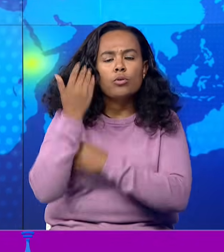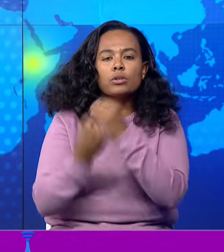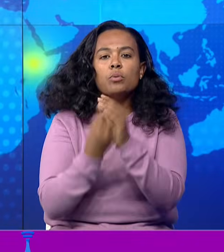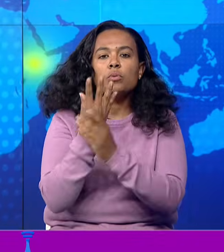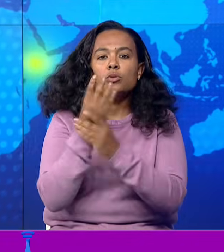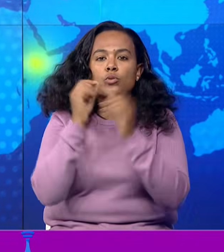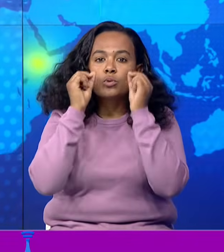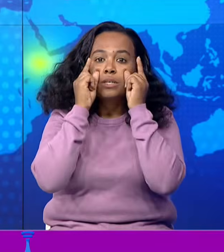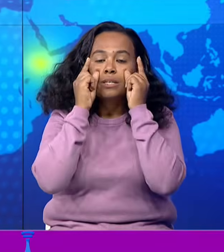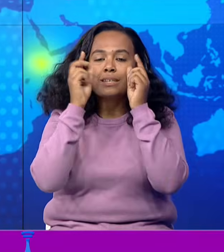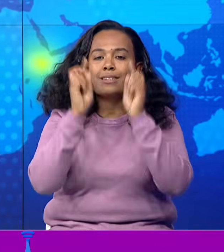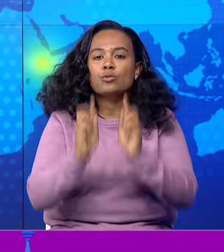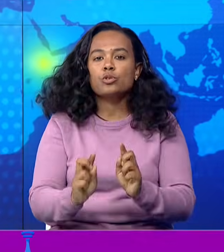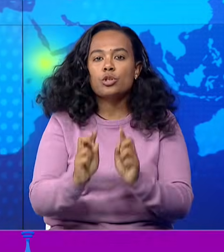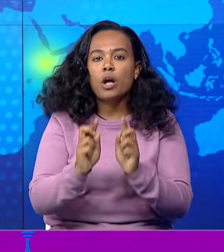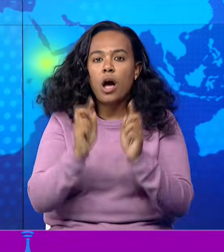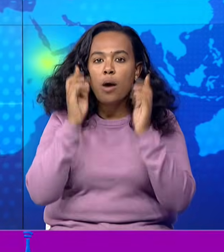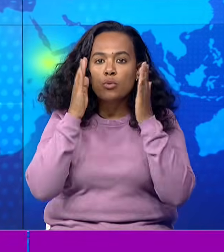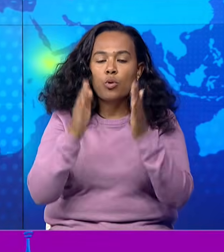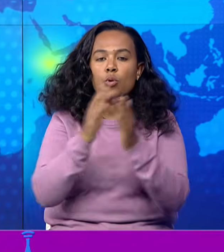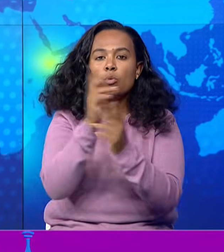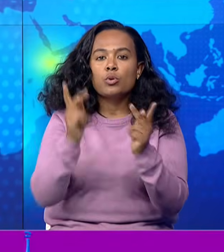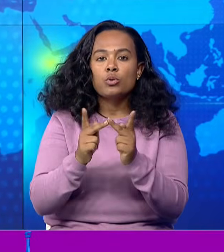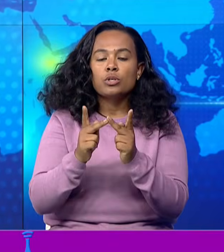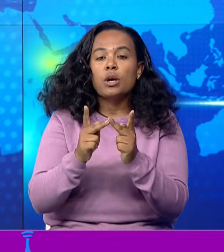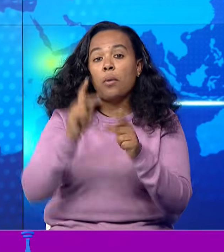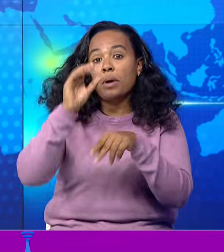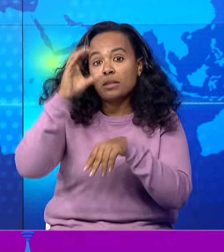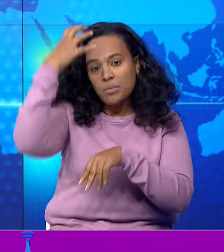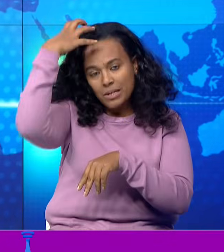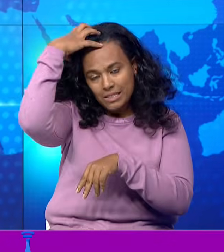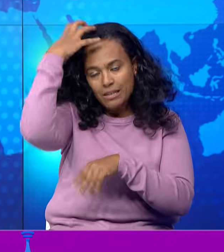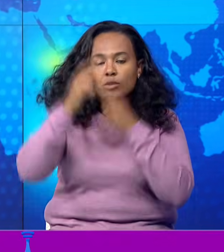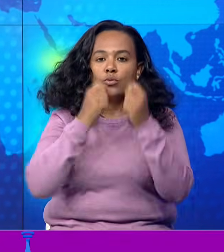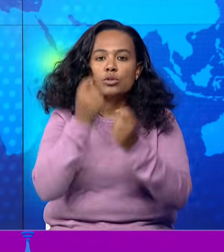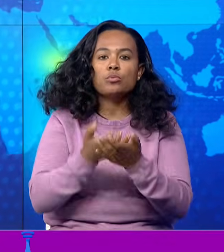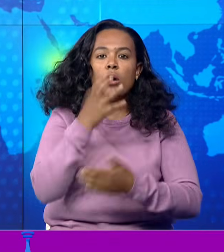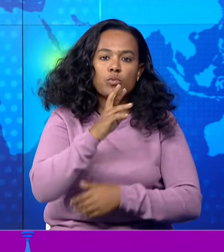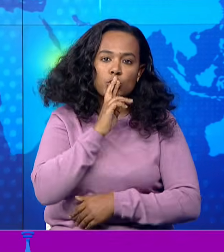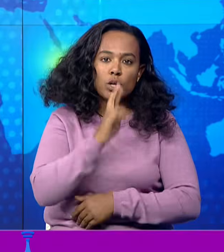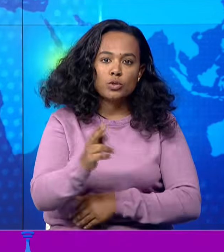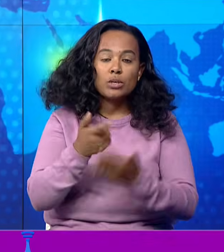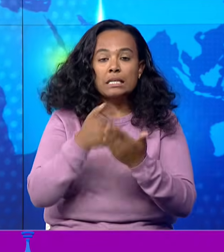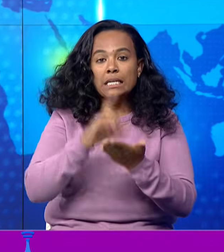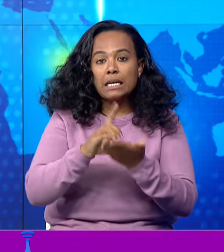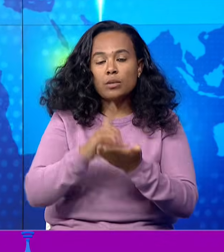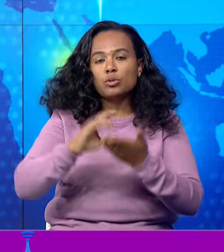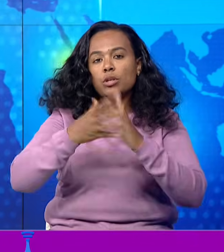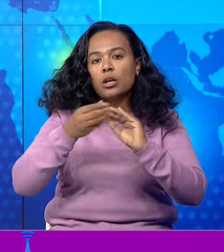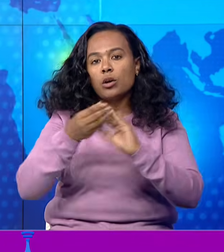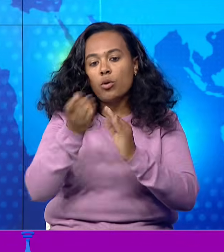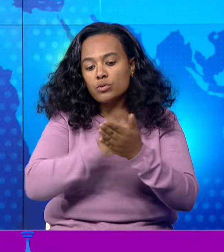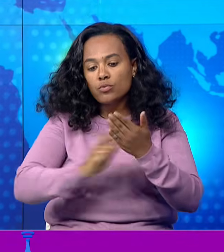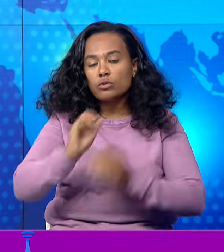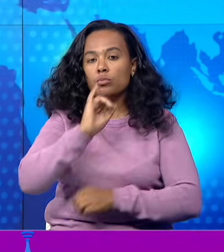ድንቅ ቅርሶችና ጥንታዊ አምልኮ ቦታዎችና አብያተ መንግስታት የቱሪዝም ሀብቶች ናቸው። ጥንታዊ ከተሞች ታሪካዊ የጽሑፍ ቅርሶች